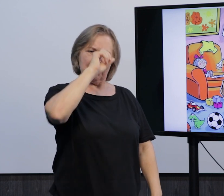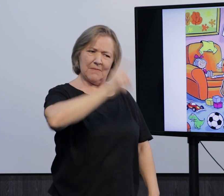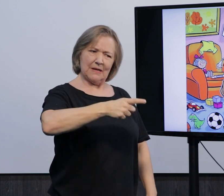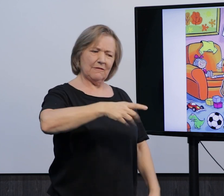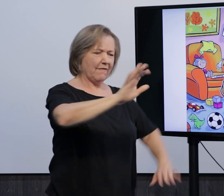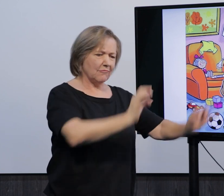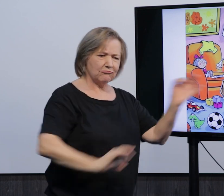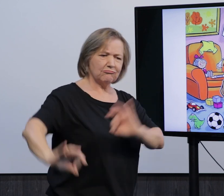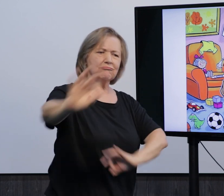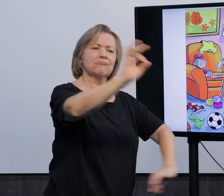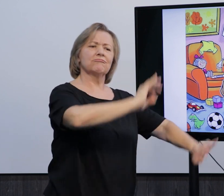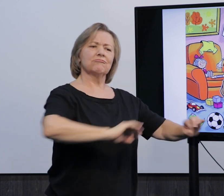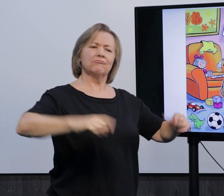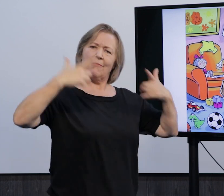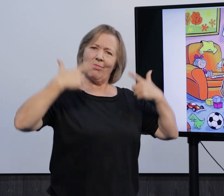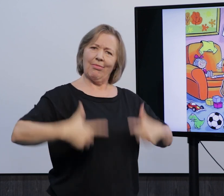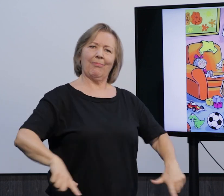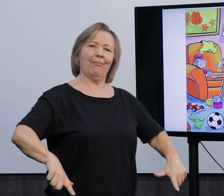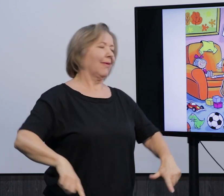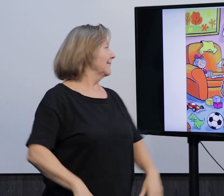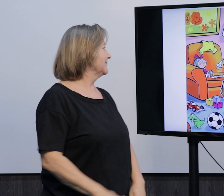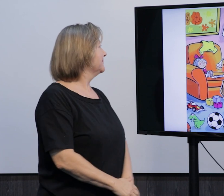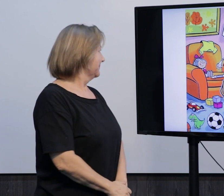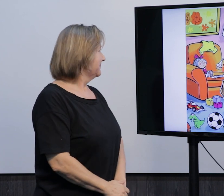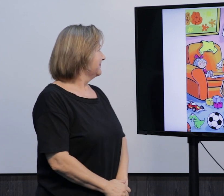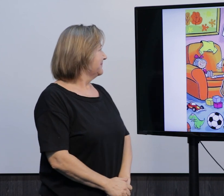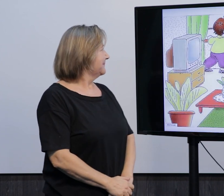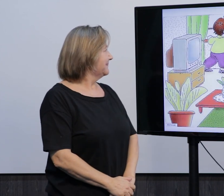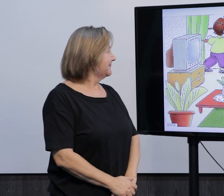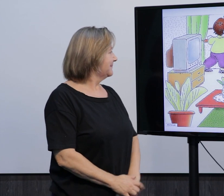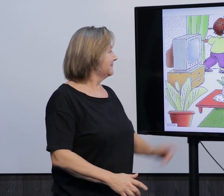brava, mandando, o filho organizar, limpar tudo,